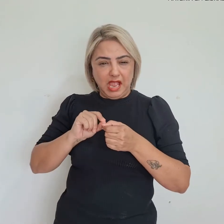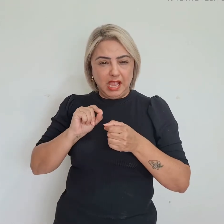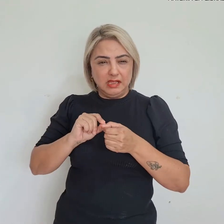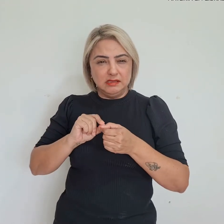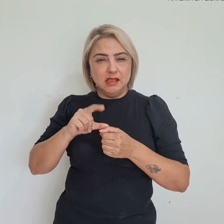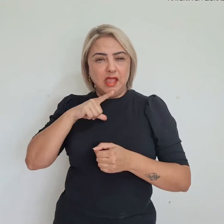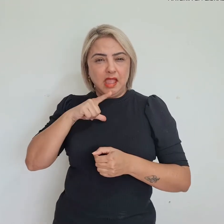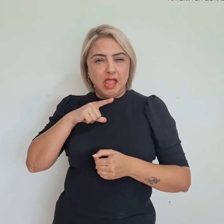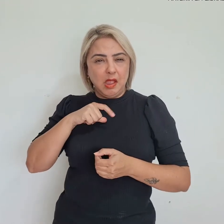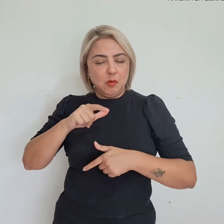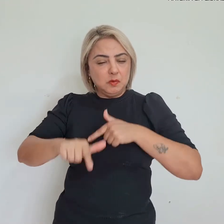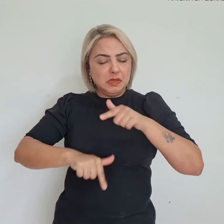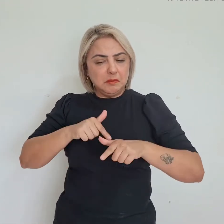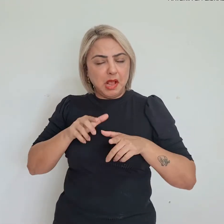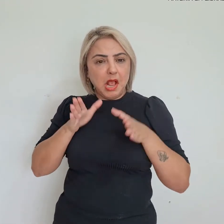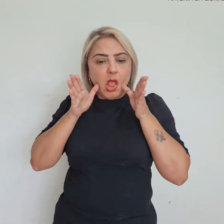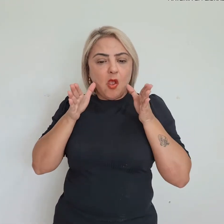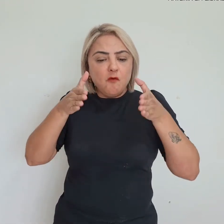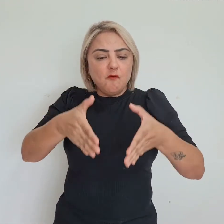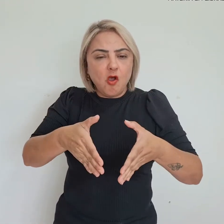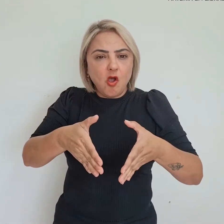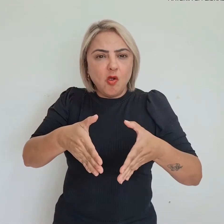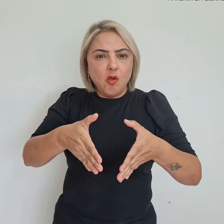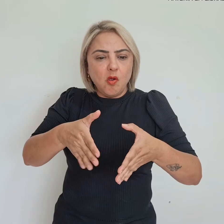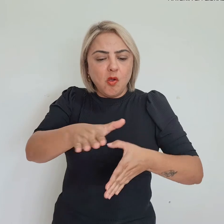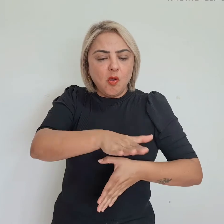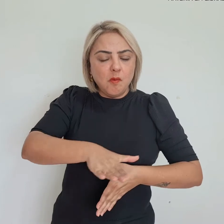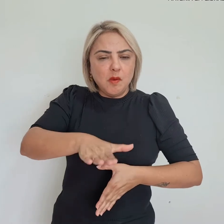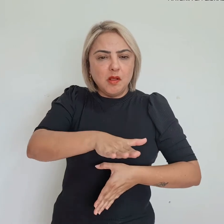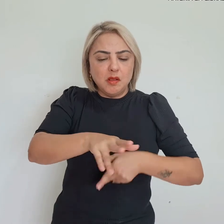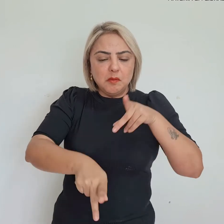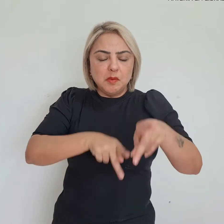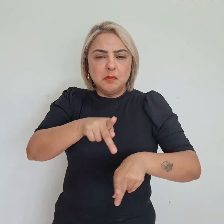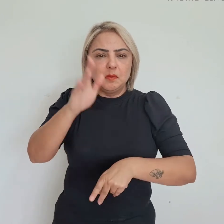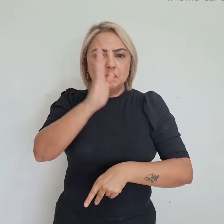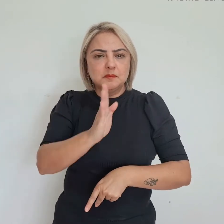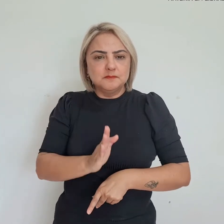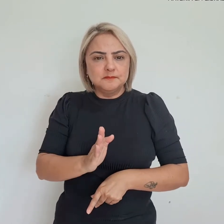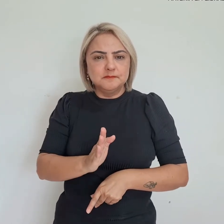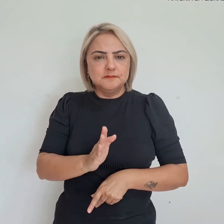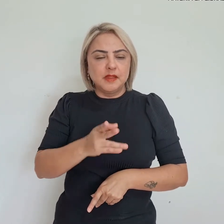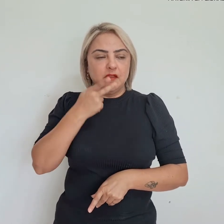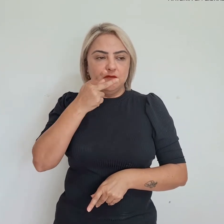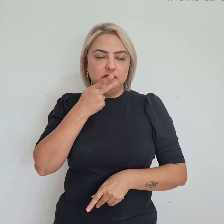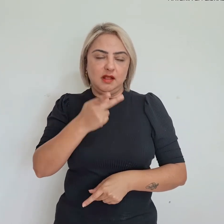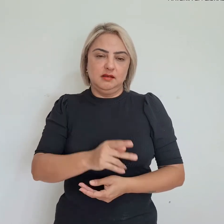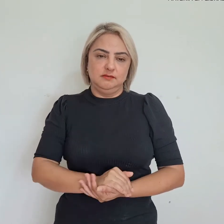atuação direcionada a um segmento mínimo da população do nosso país, afirma.